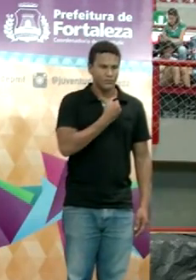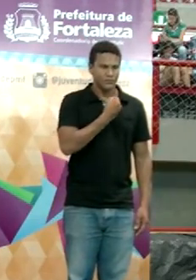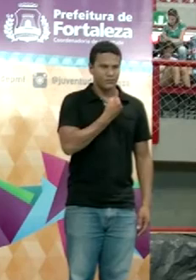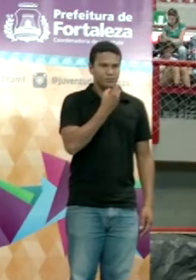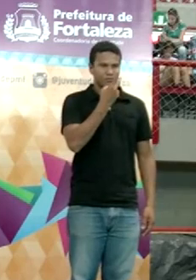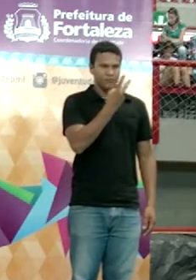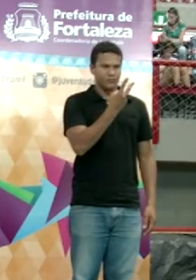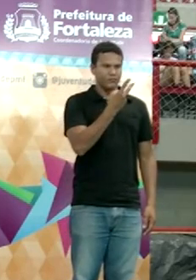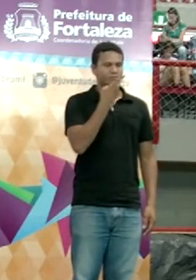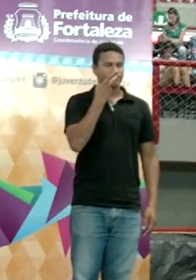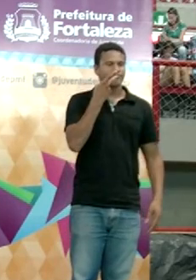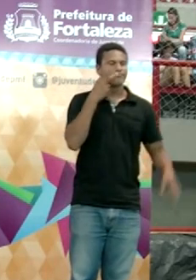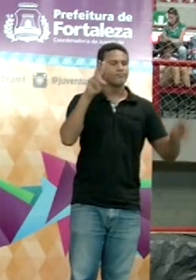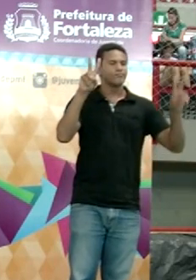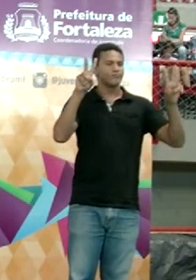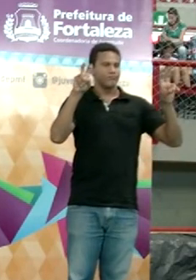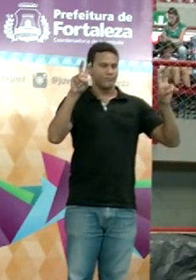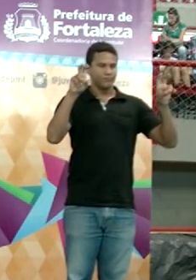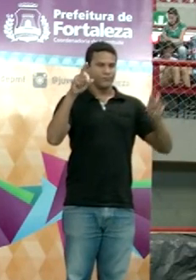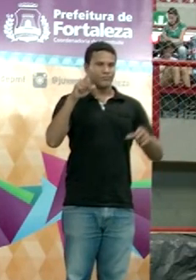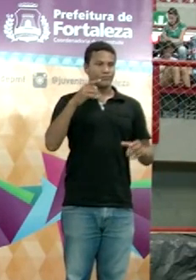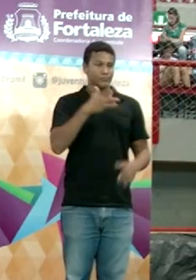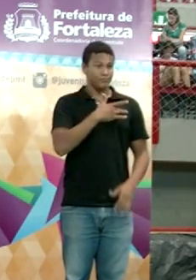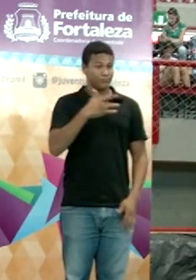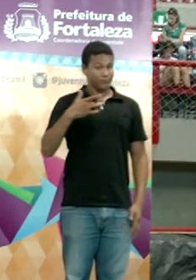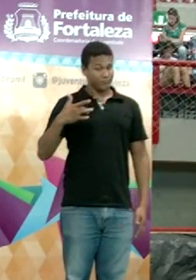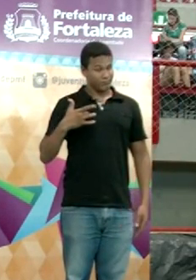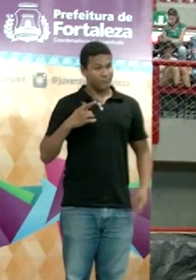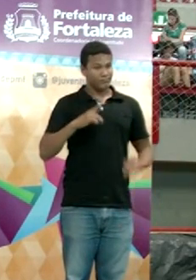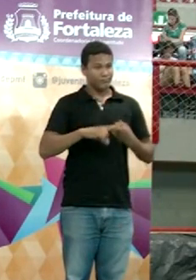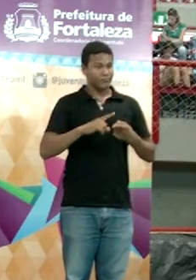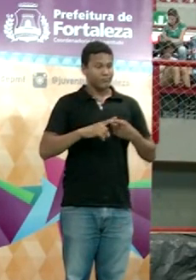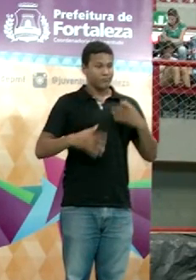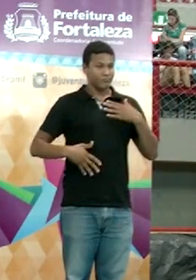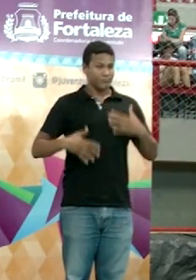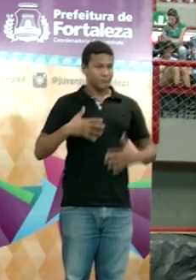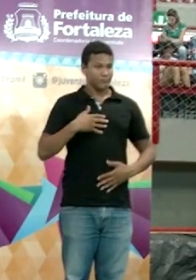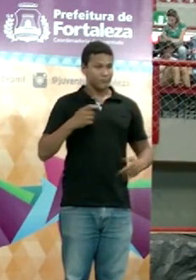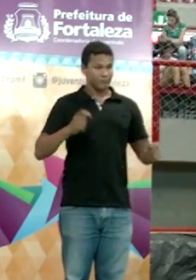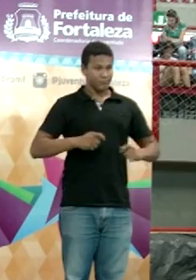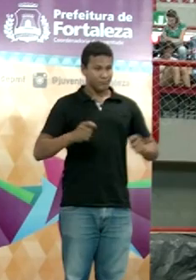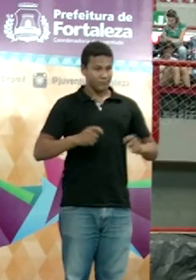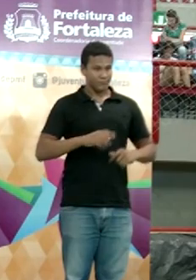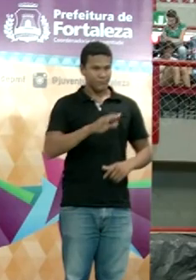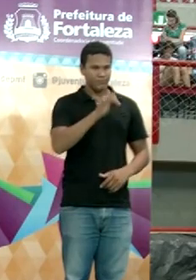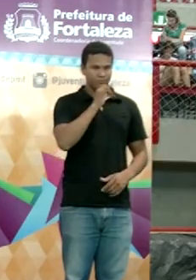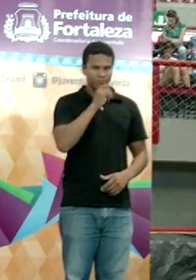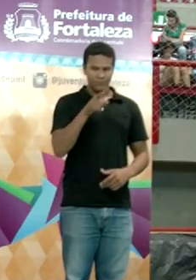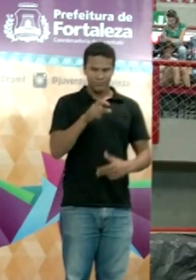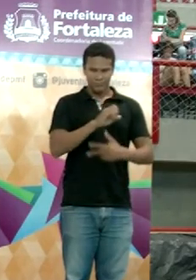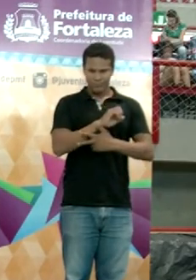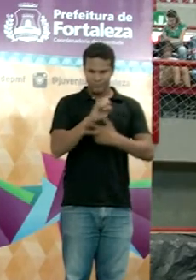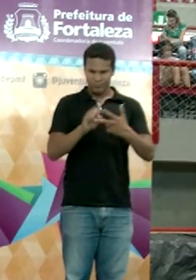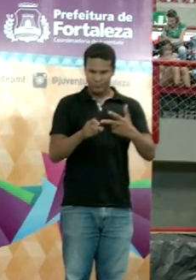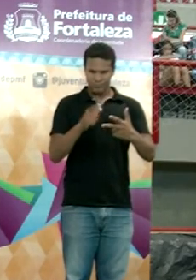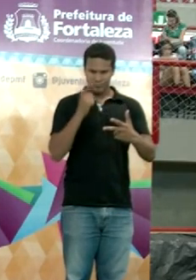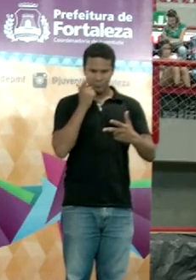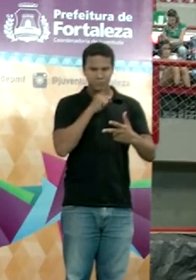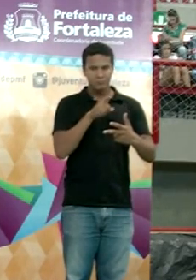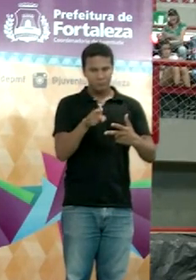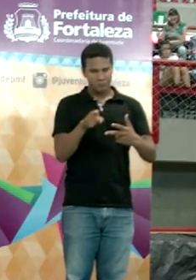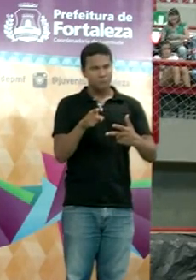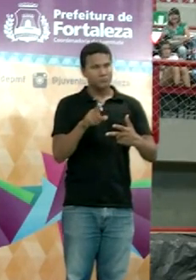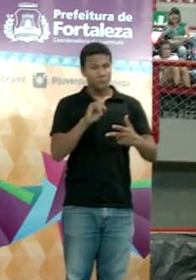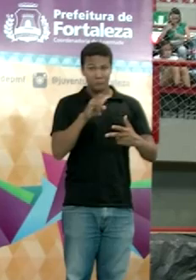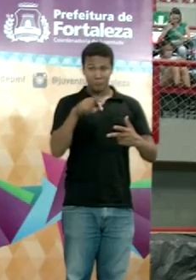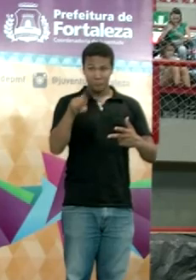de saúde e de aptidão física. O aluno que fez essa prova do Enem e que assistiu a nossa aula ia acertar.